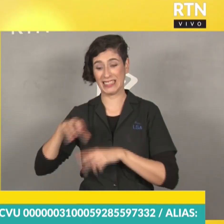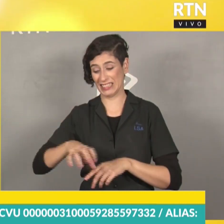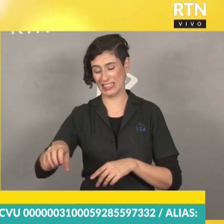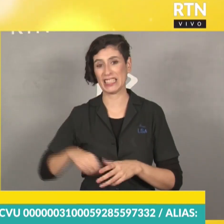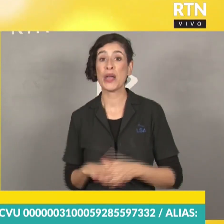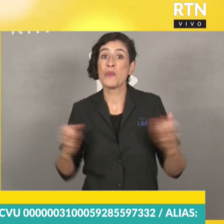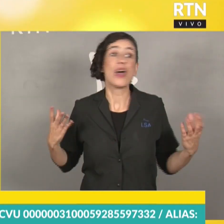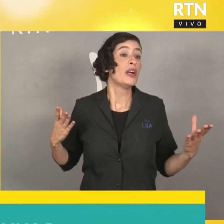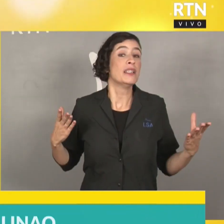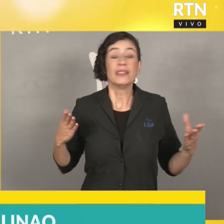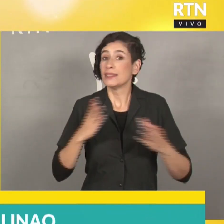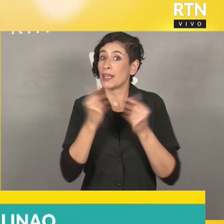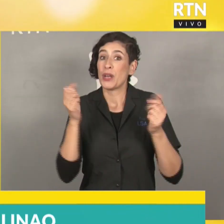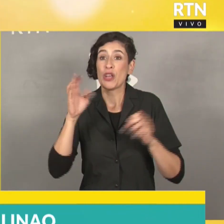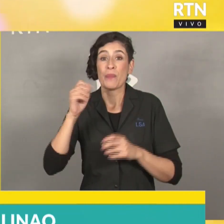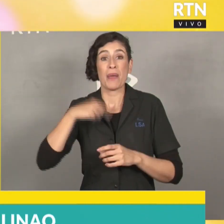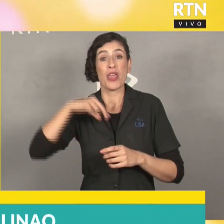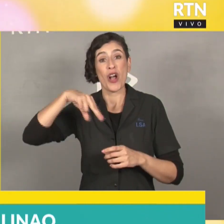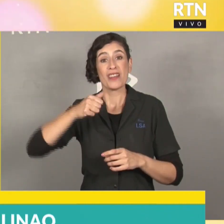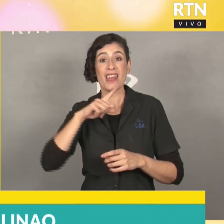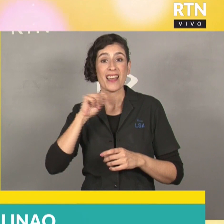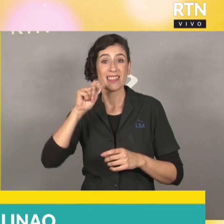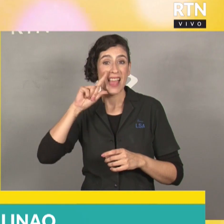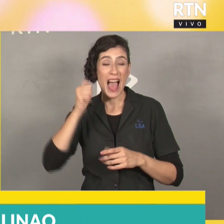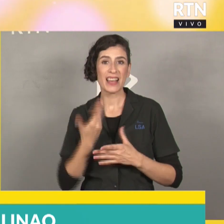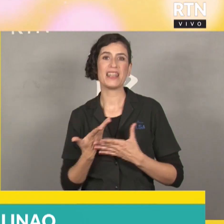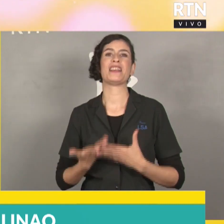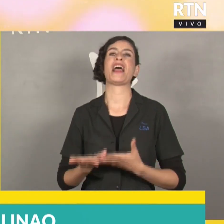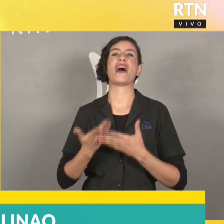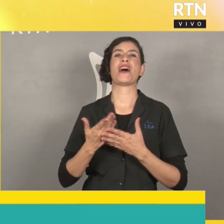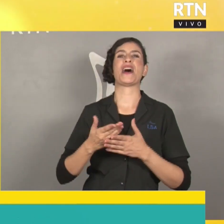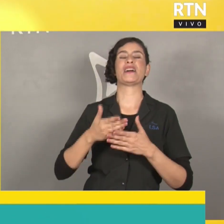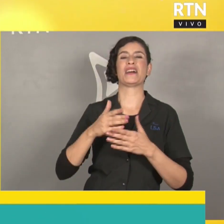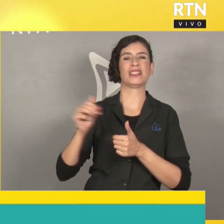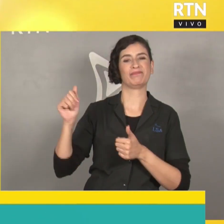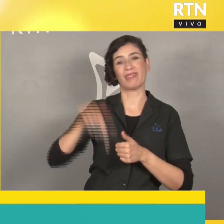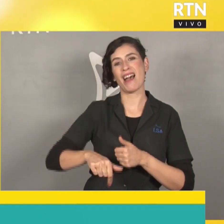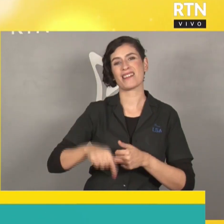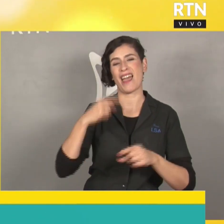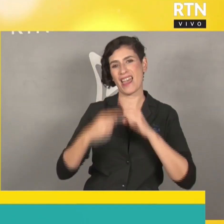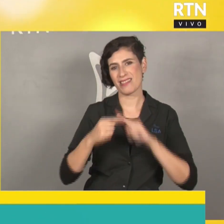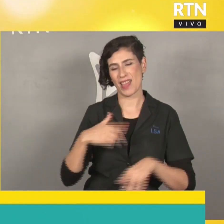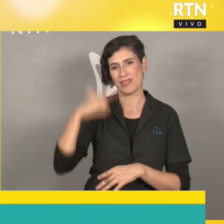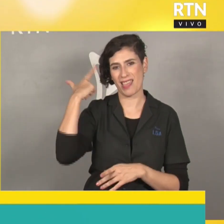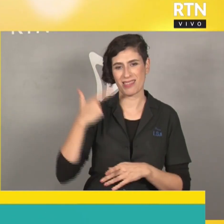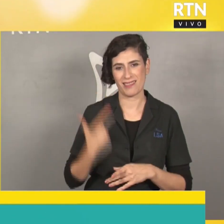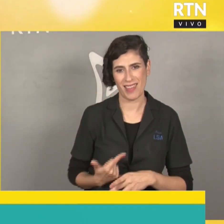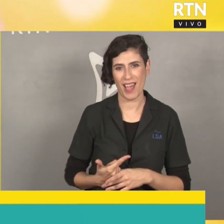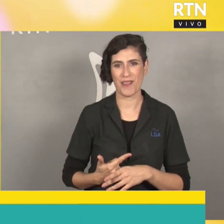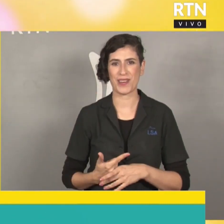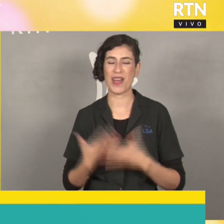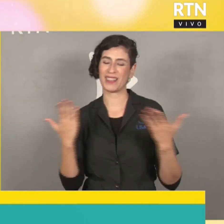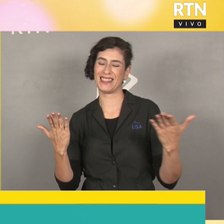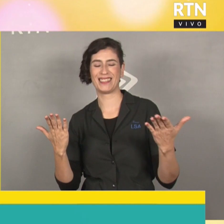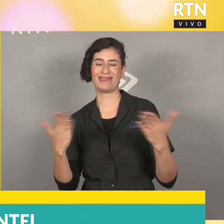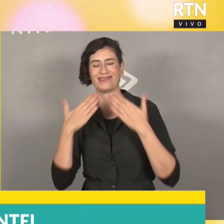nuestro programa. Mi nombre es Natalia Colinao. Estamos en compañía de Laura Alipi, nuestra traductora de señas, con